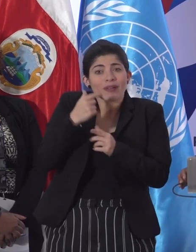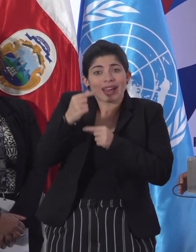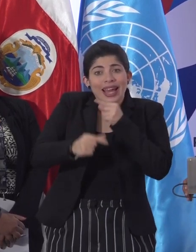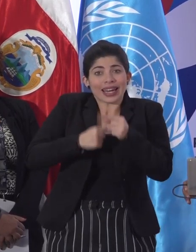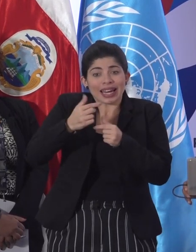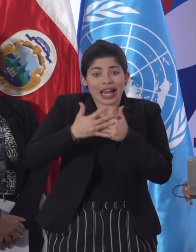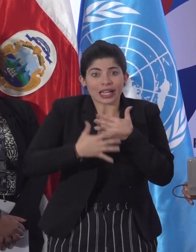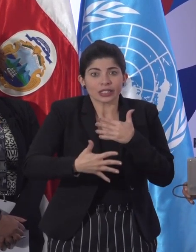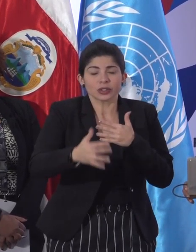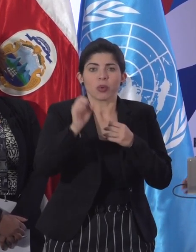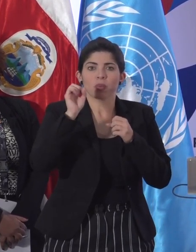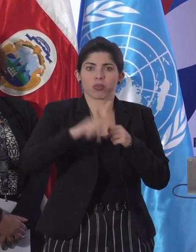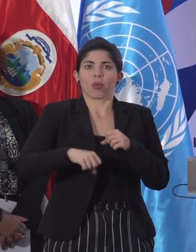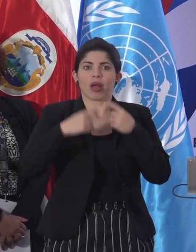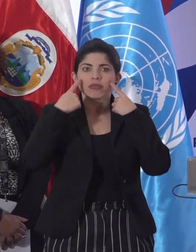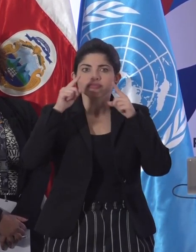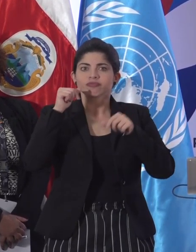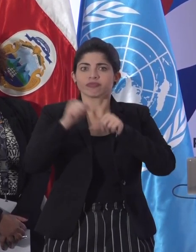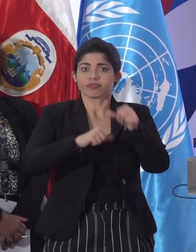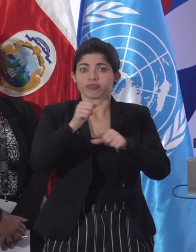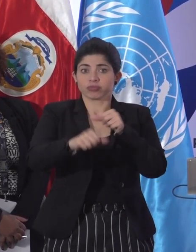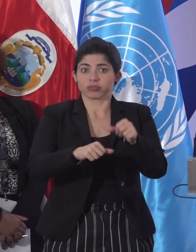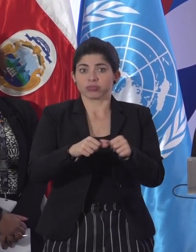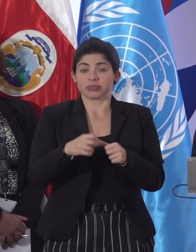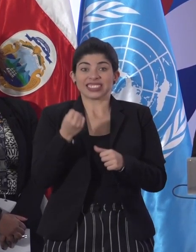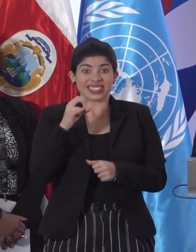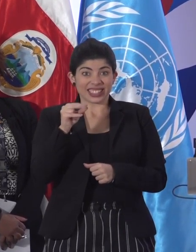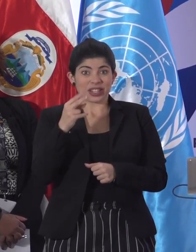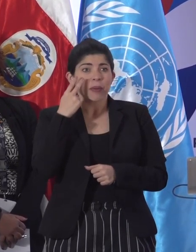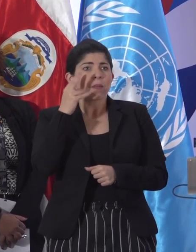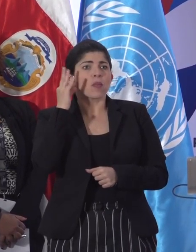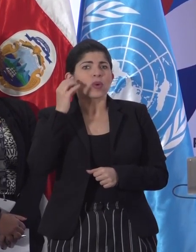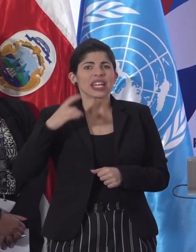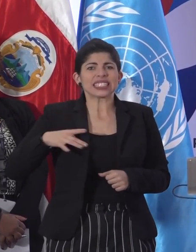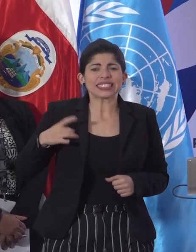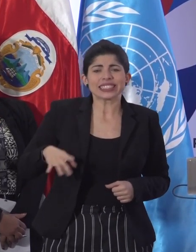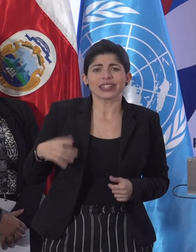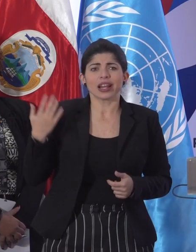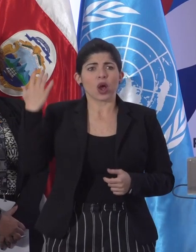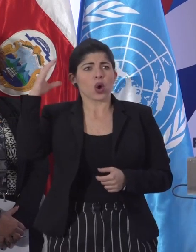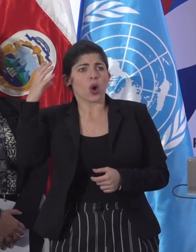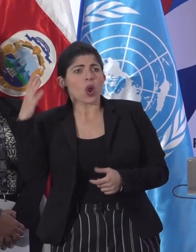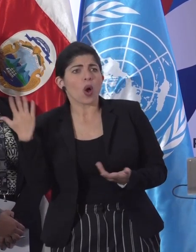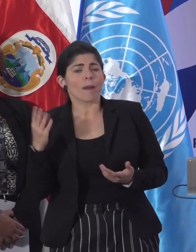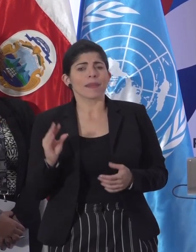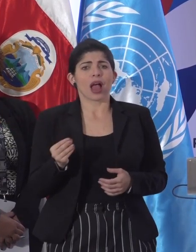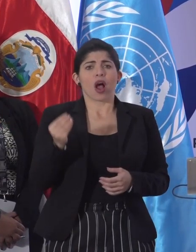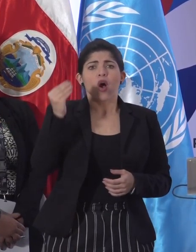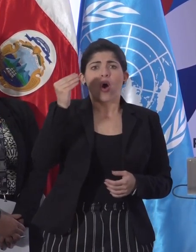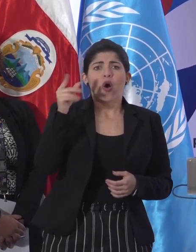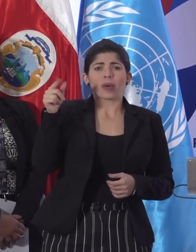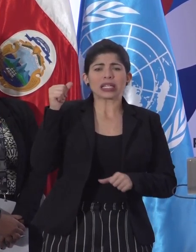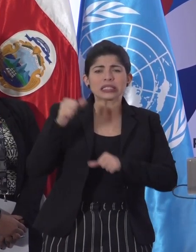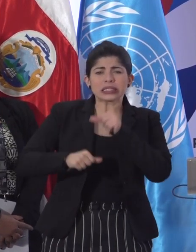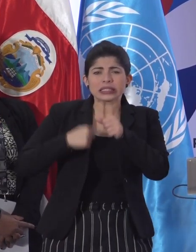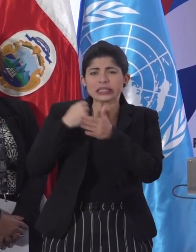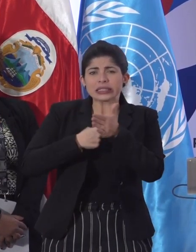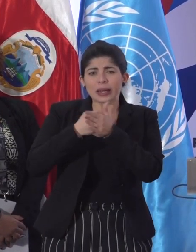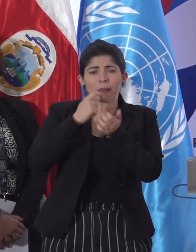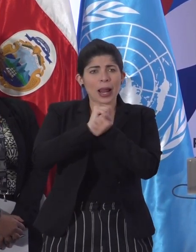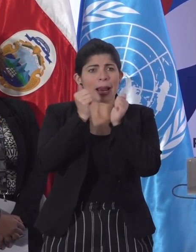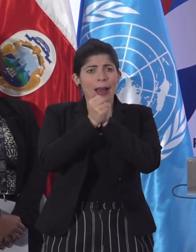generación salga adelante. Si no, miremos a las jóvenes de Chile, de Colombia, a los jóvenes que están luchando por el